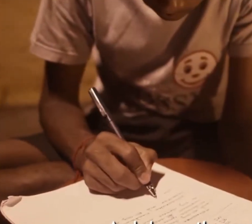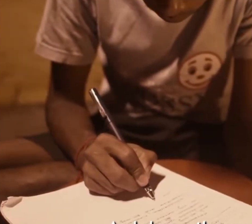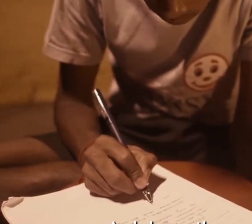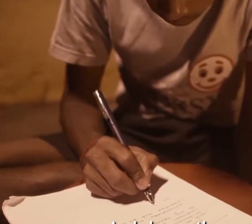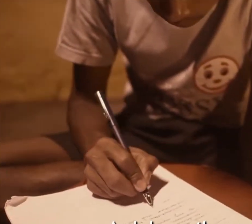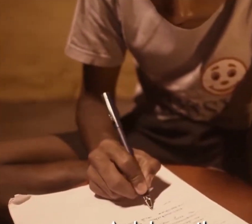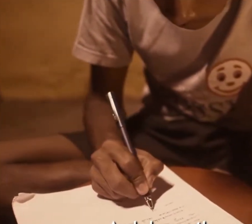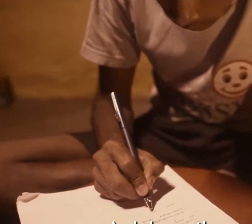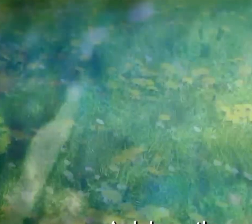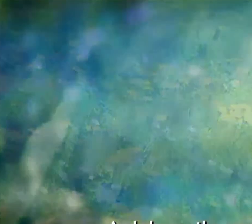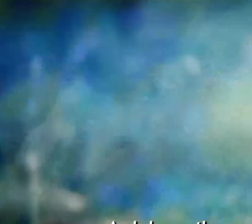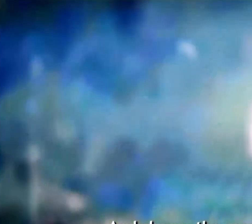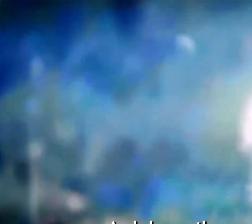आलोकित करने।